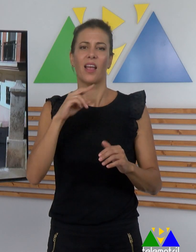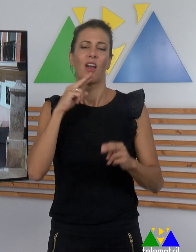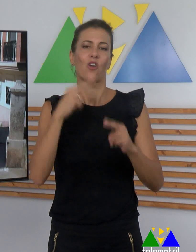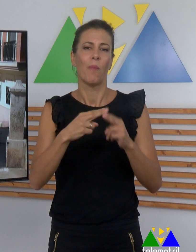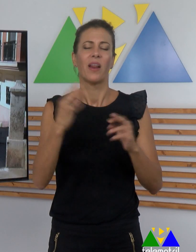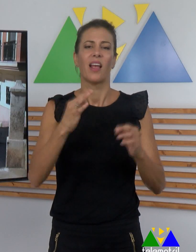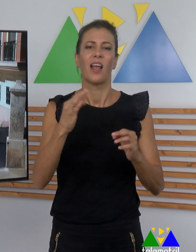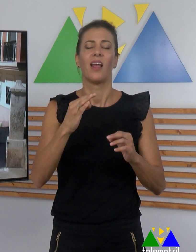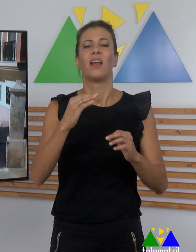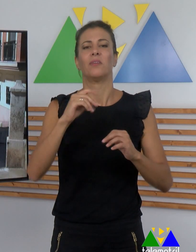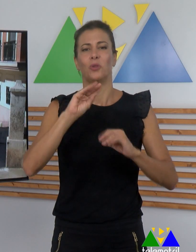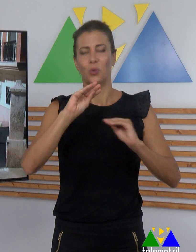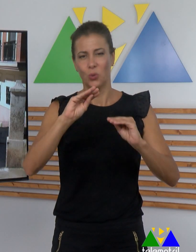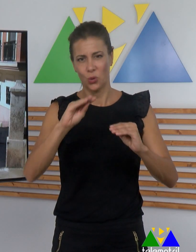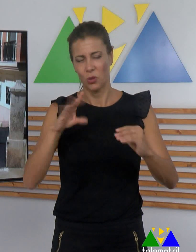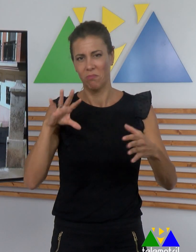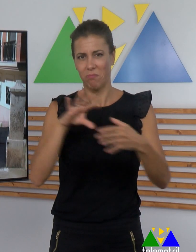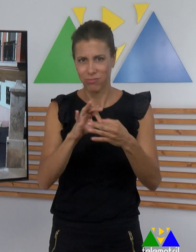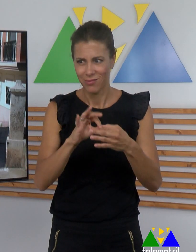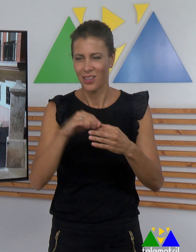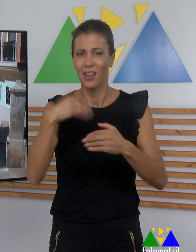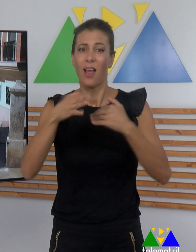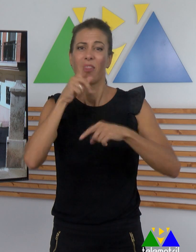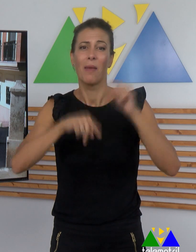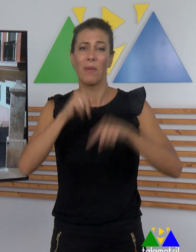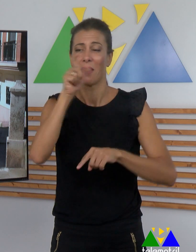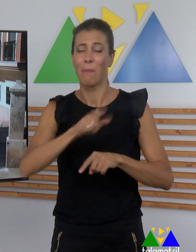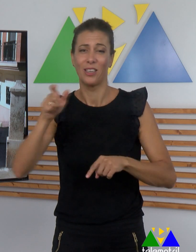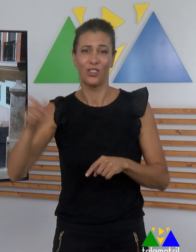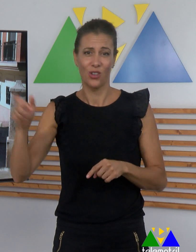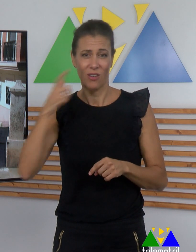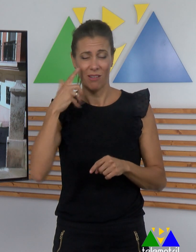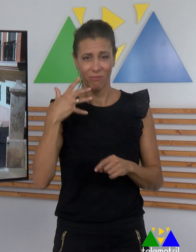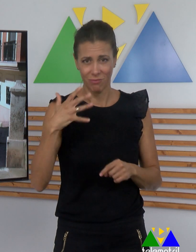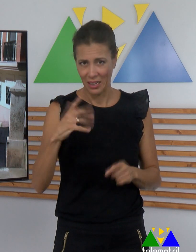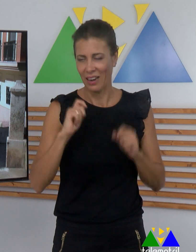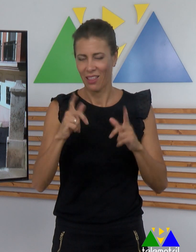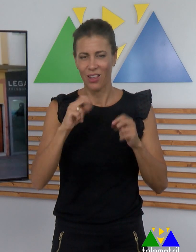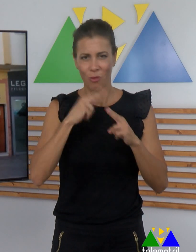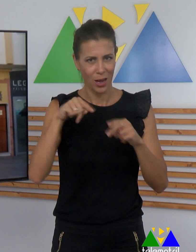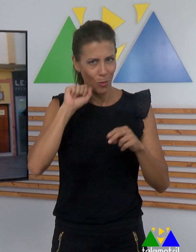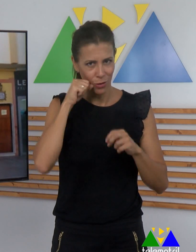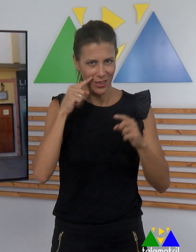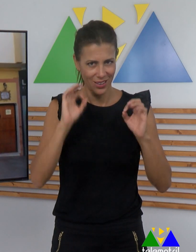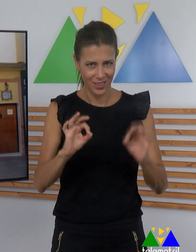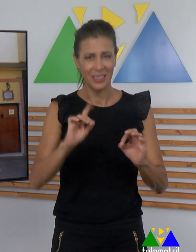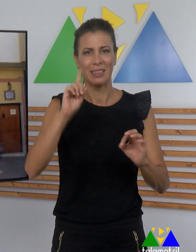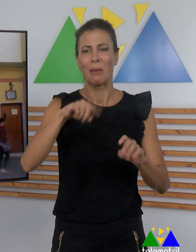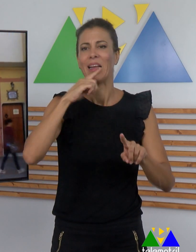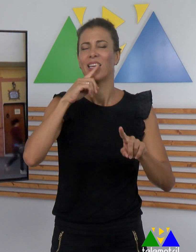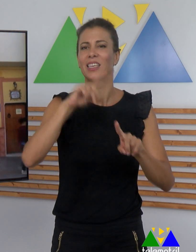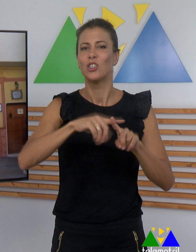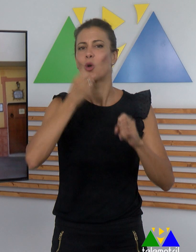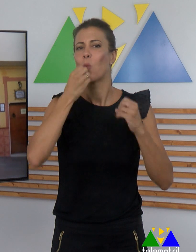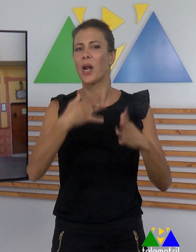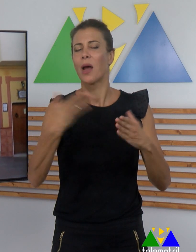Amnistía. Y después, pues, debido a la que estuvo aquí, la Sala Hermandad del Cristo de la Buena Muerte, se conoce como